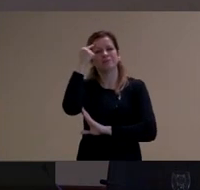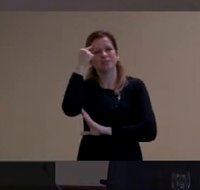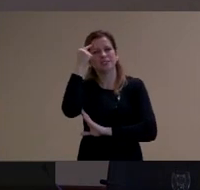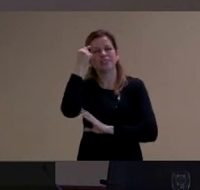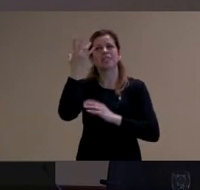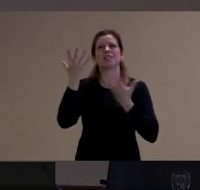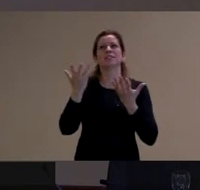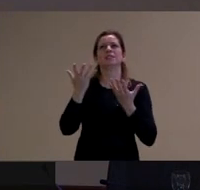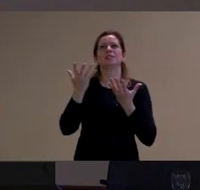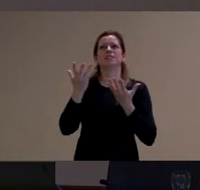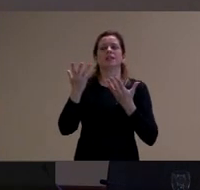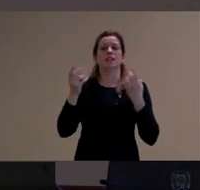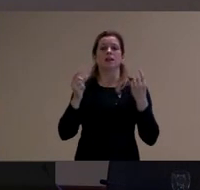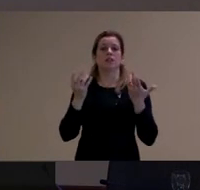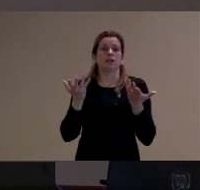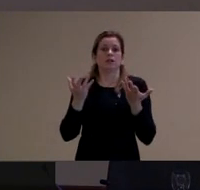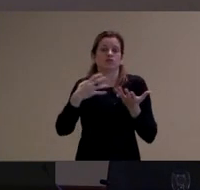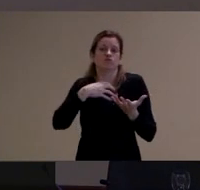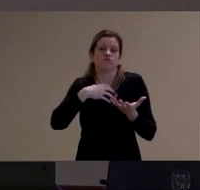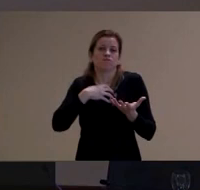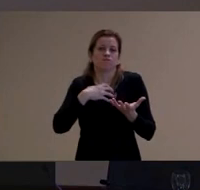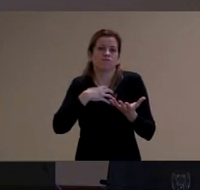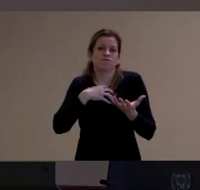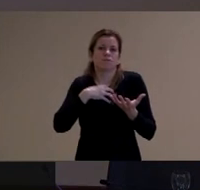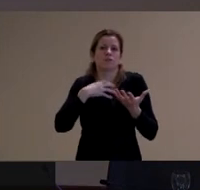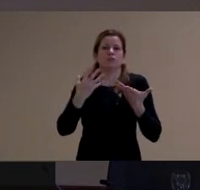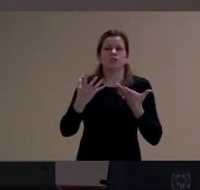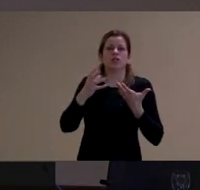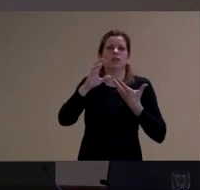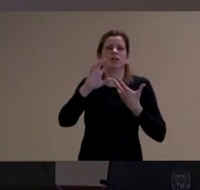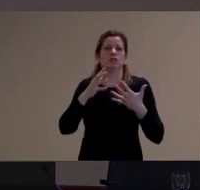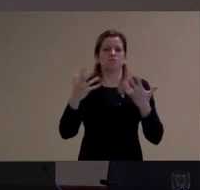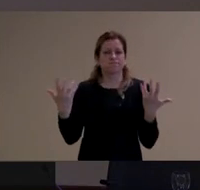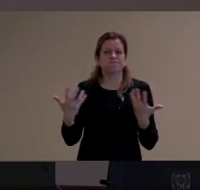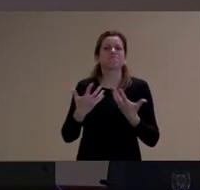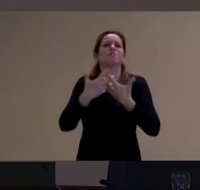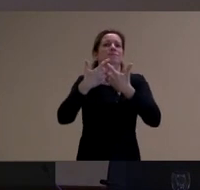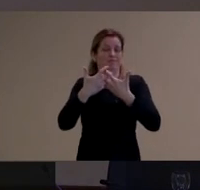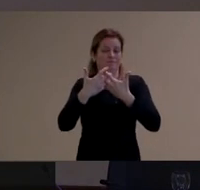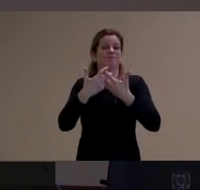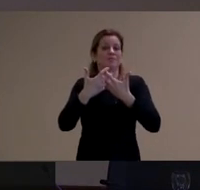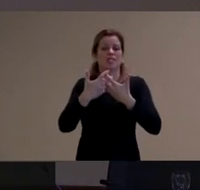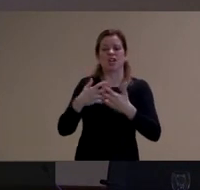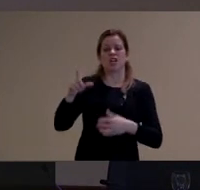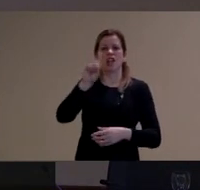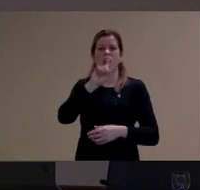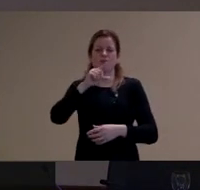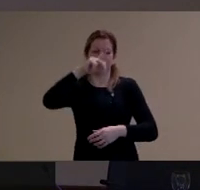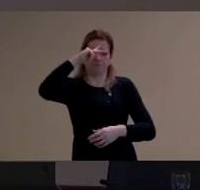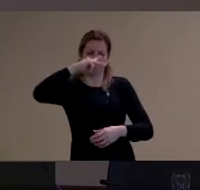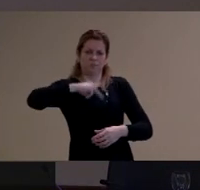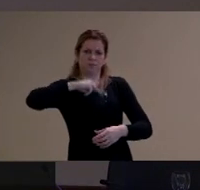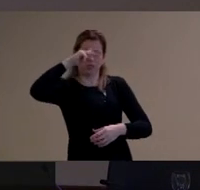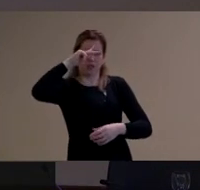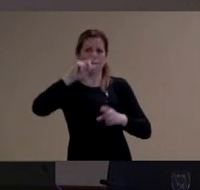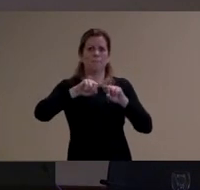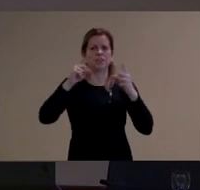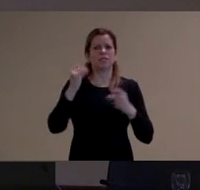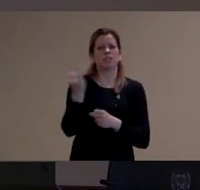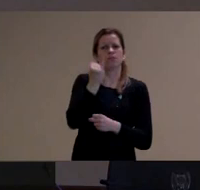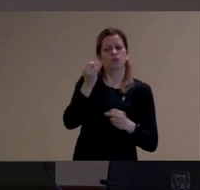forma Inter seccionada de forma interligada não é cada câmpus sendo trabalhado individualmente mas que ele se interseccionam